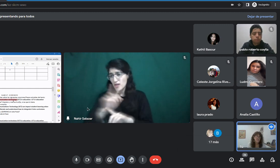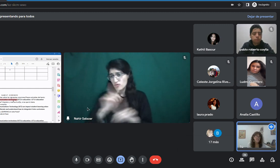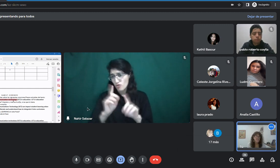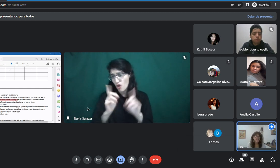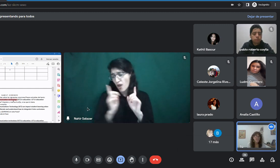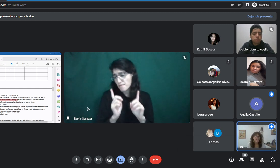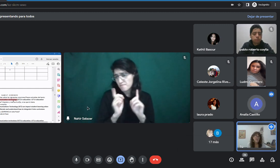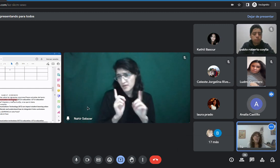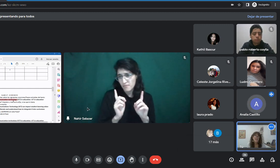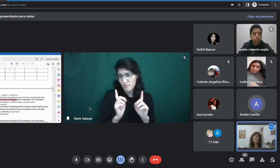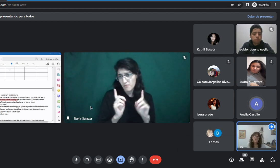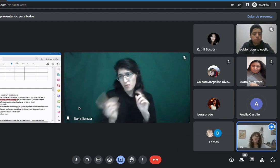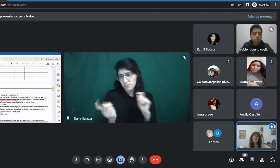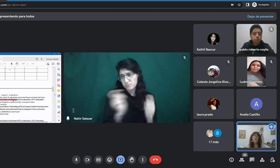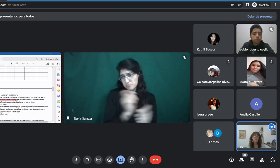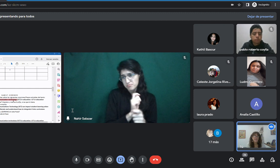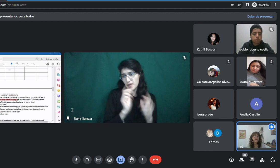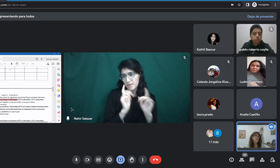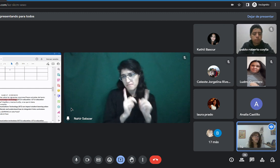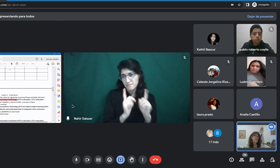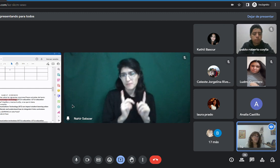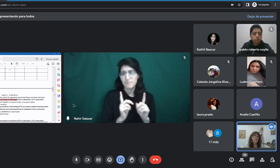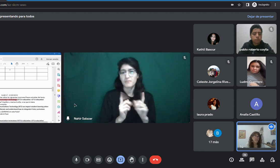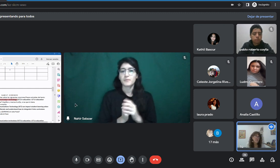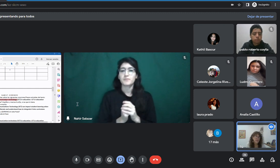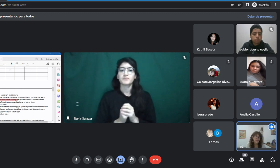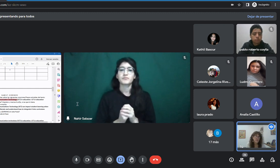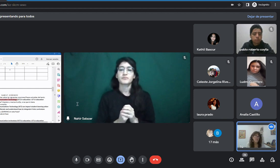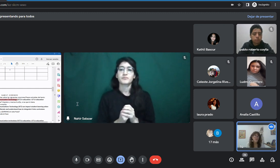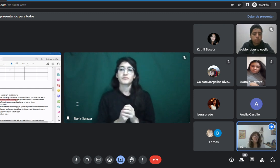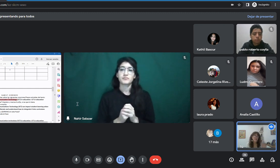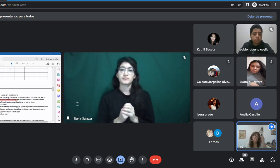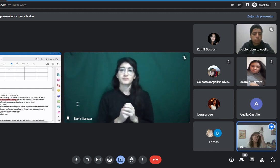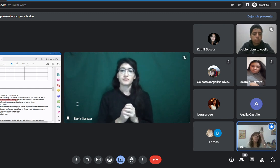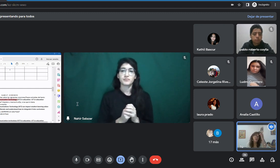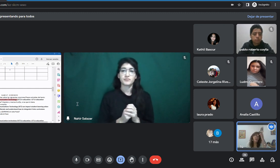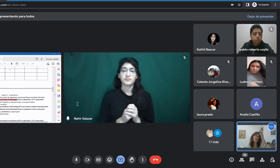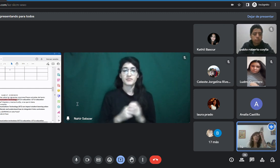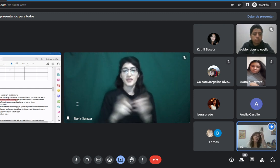¿sí? Entonces, no estaría mal gramaticalmente, no estaría. Pero